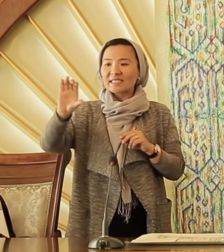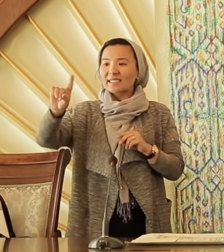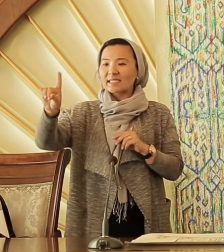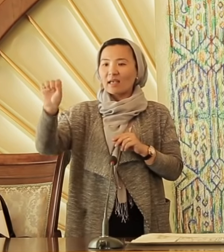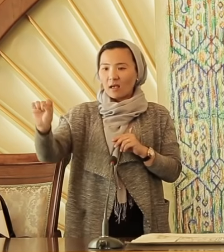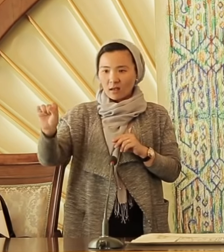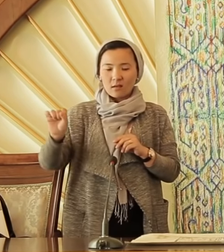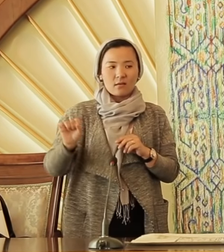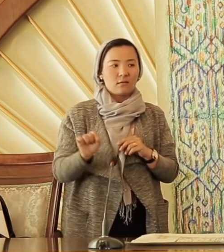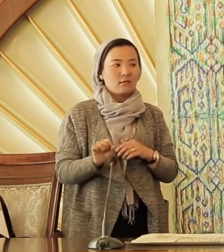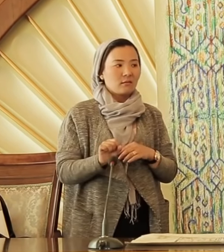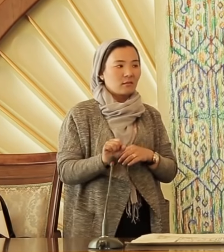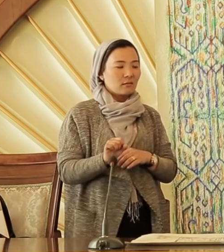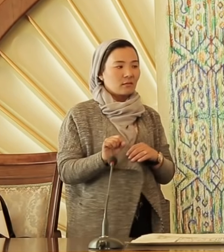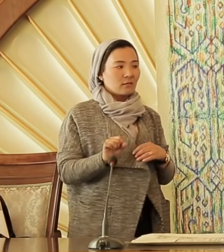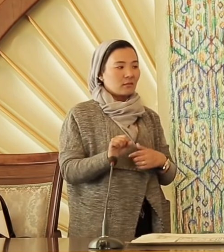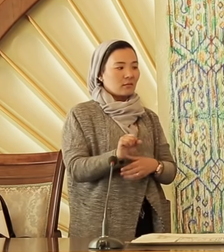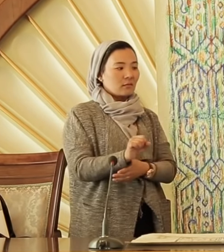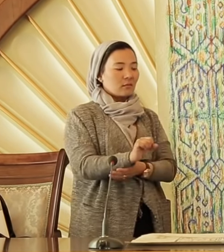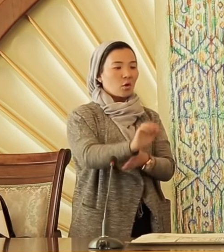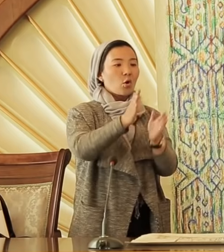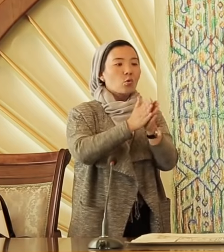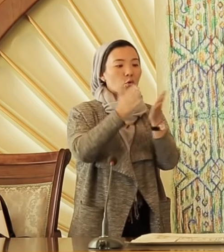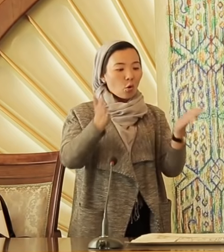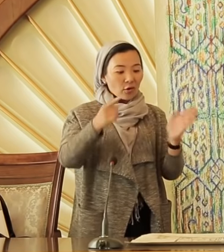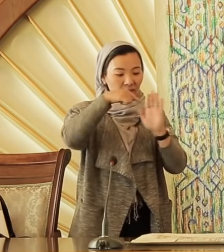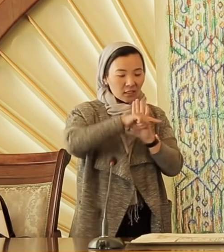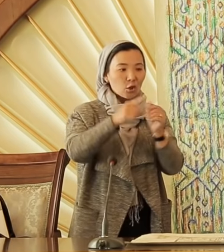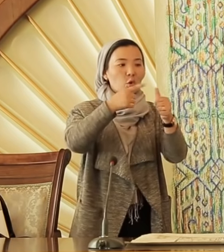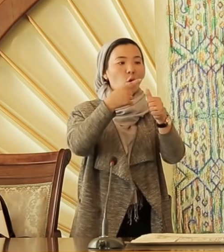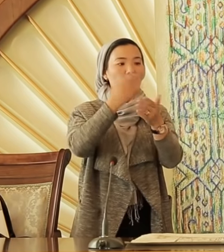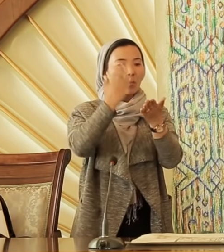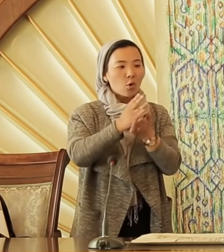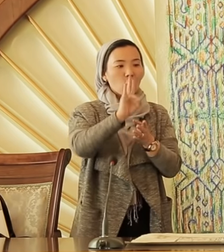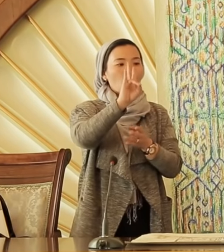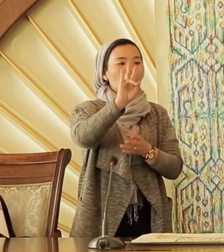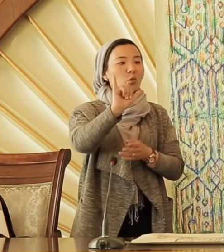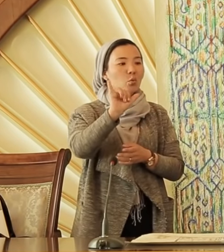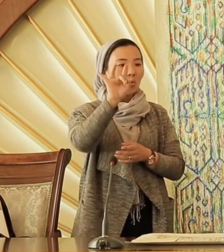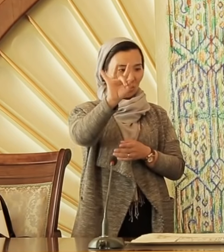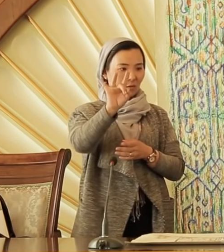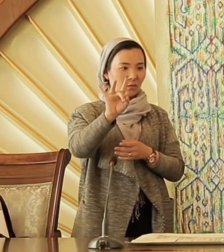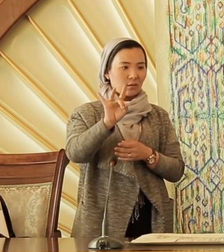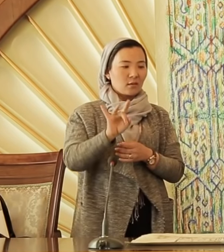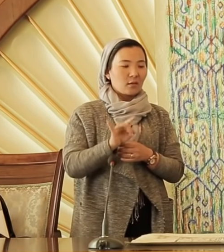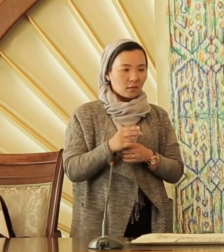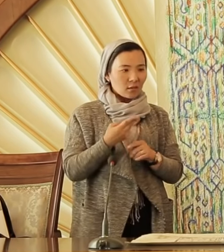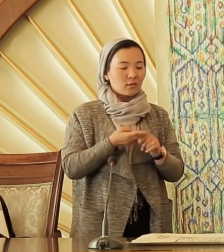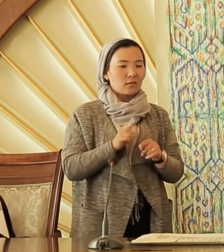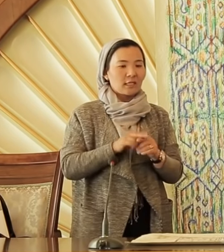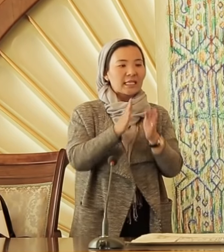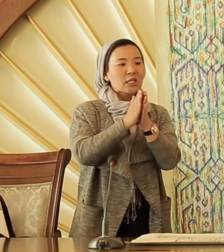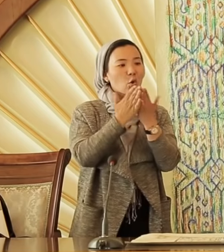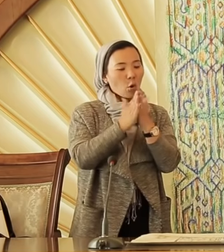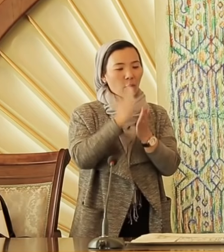Alloh taolo marhamat qilib aytayapti. Qur'onda nomi bor, Nur. Kitabin maknun, kanon kitabı.